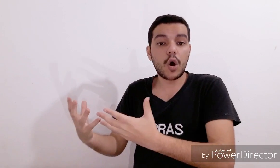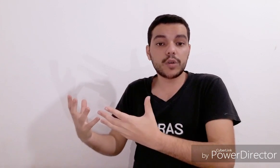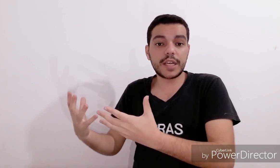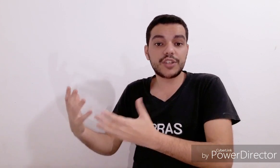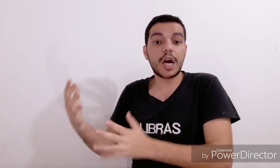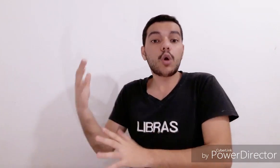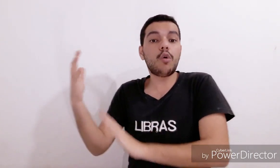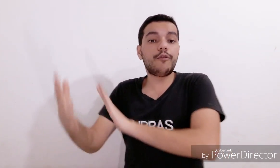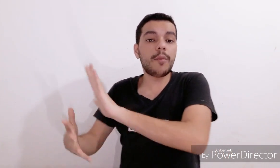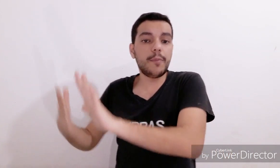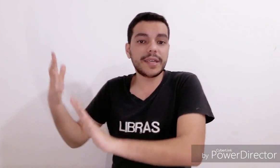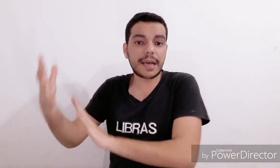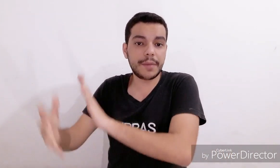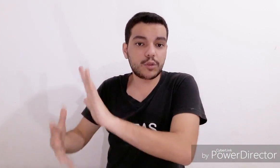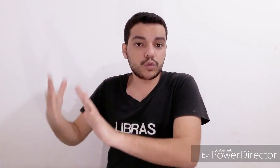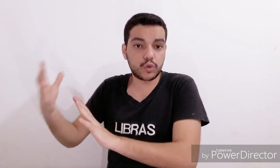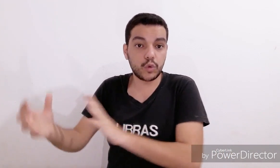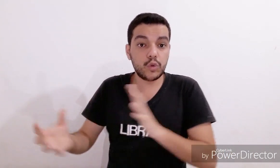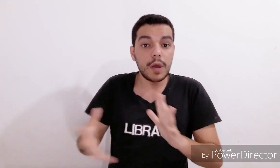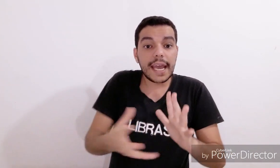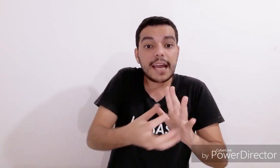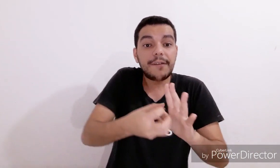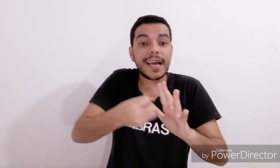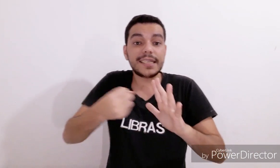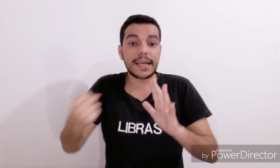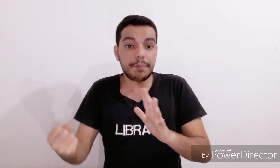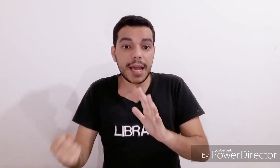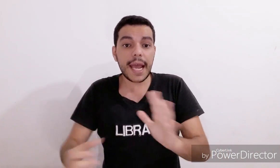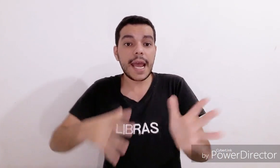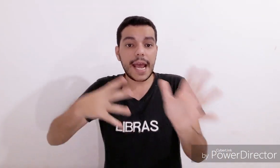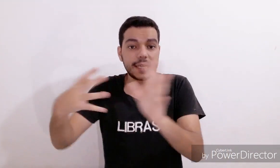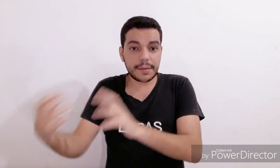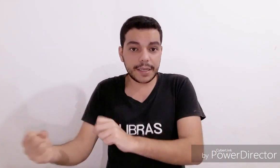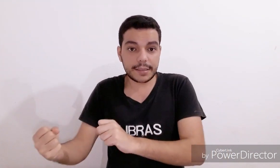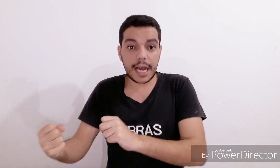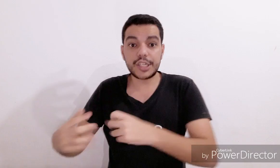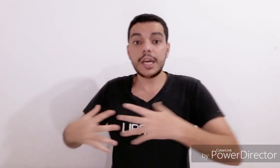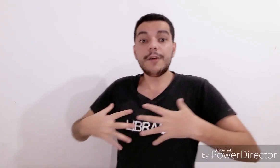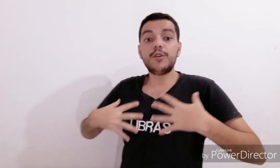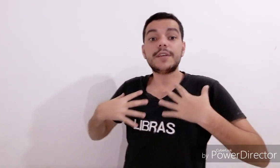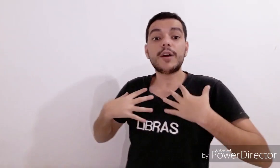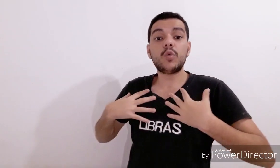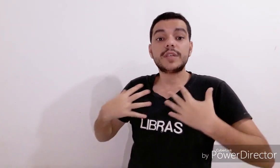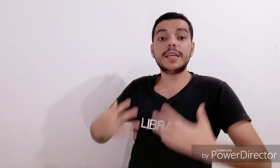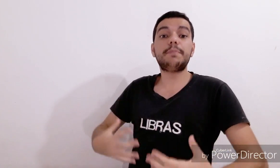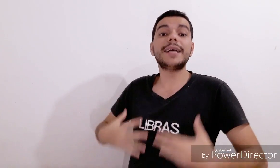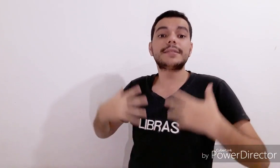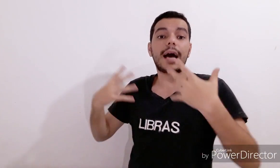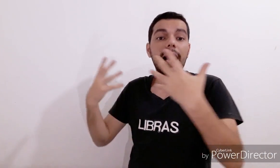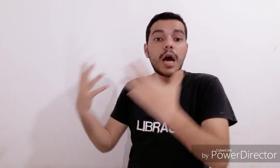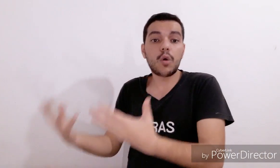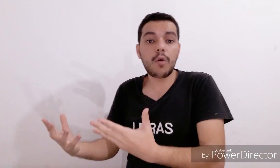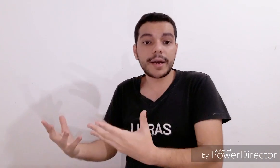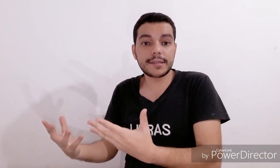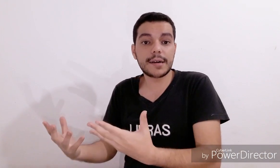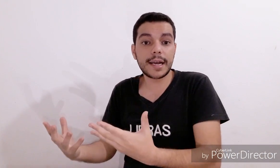Ou seja, conforme o pensamento do surdo, ele vai receber essa mensagem, você vai conseguir passar com mais